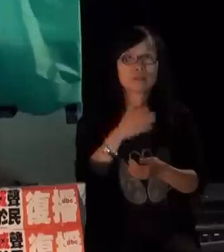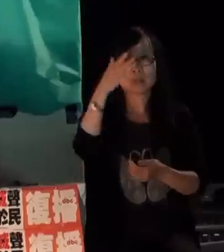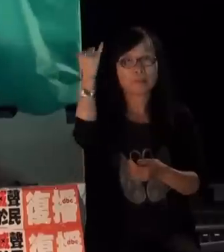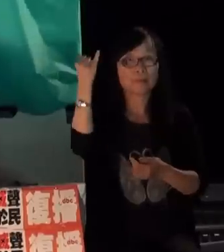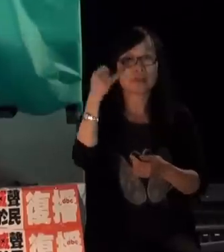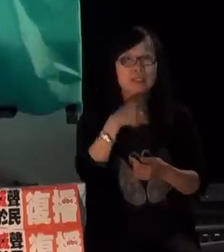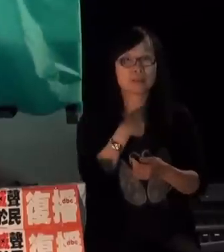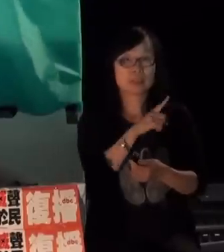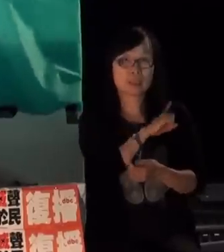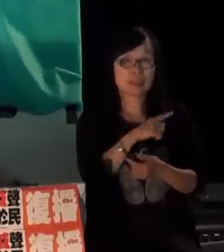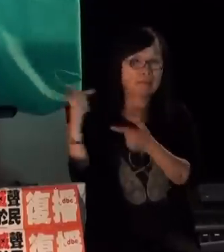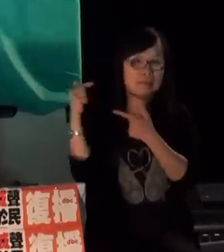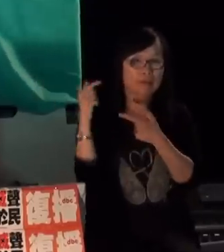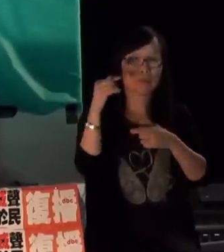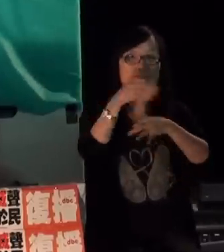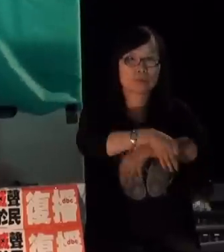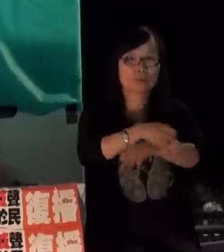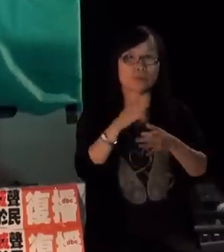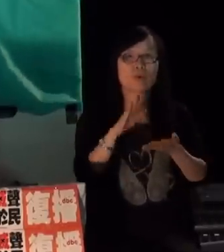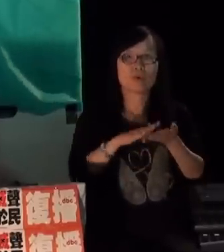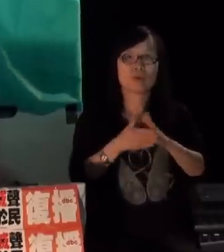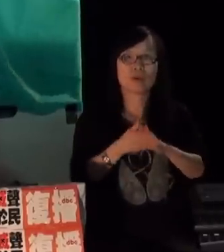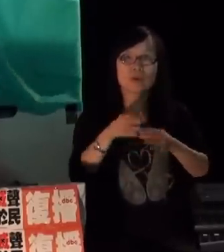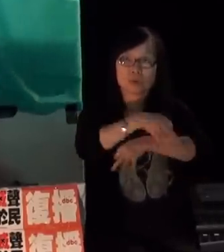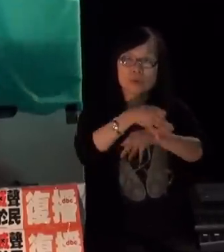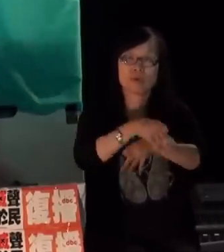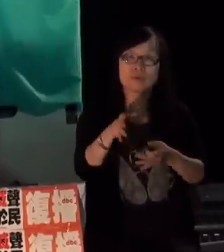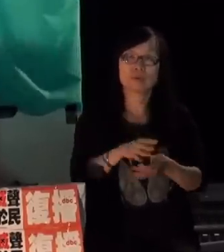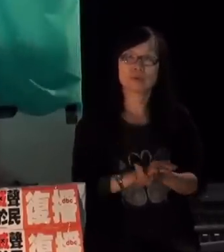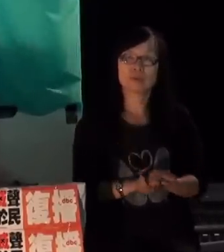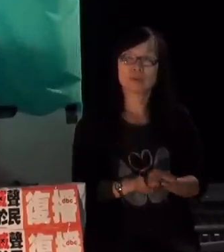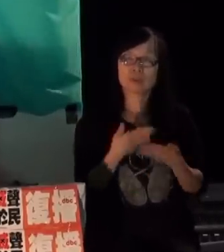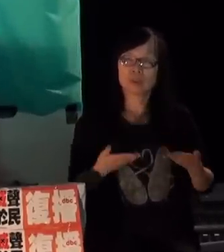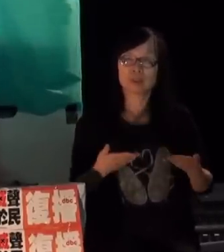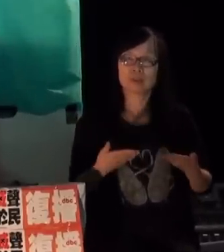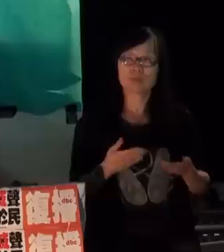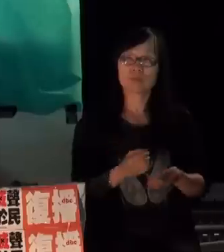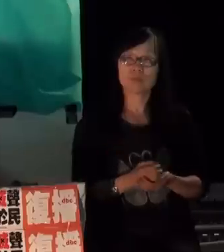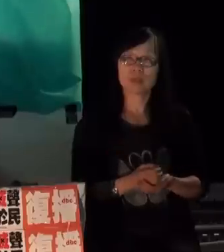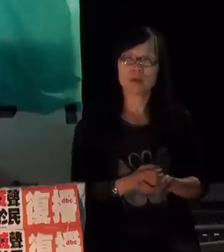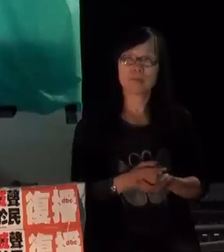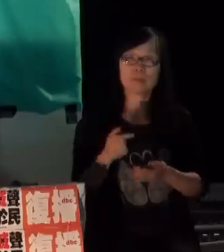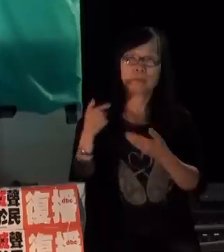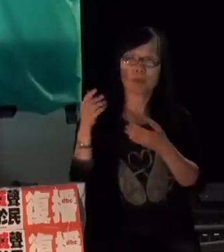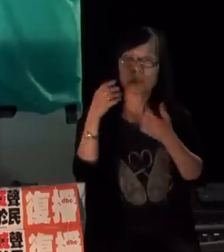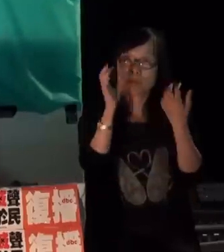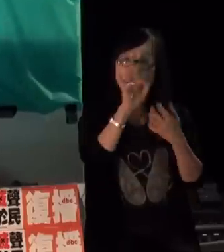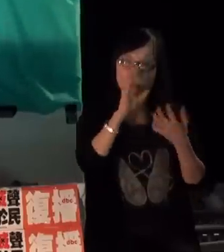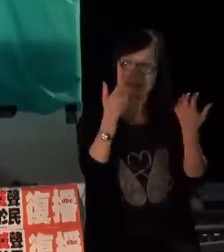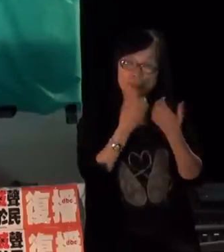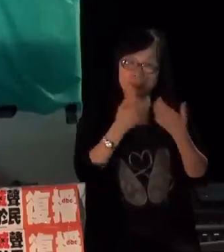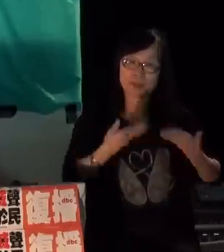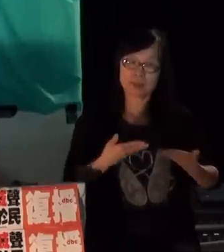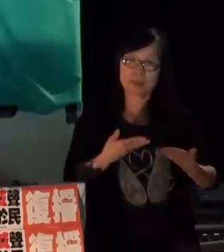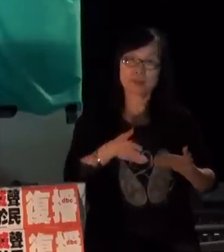冚期，等佢續個約先咯，俾個面佢咯。呢個大班自己講過，點解冇咧？ 如果續 多，就算佢唔計落而家呢個現屆政府